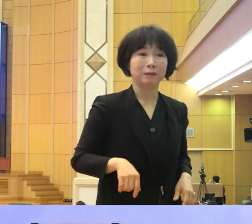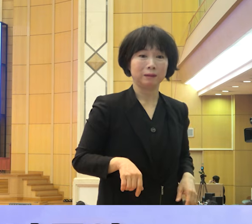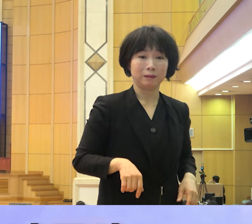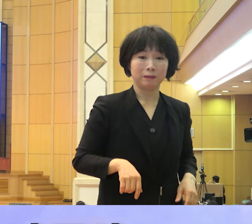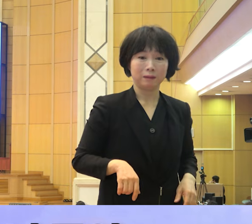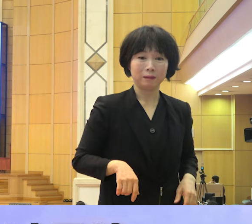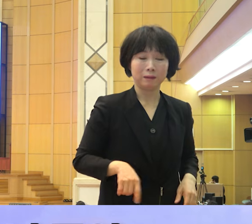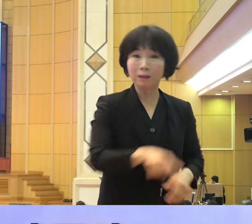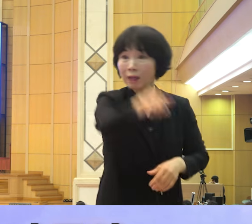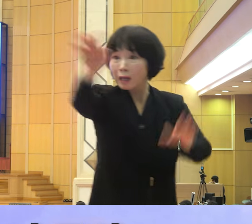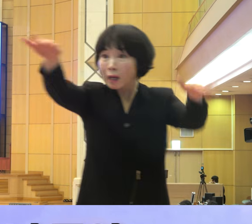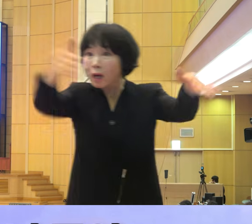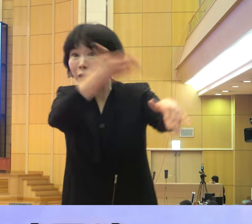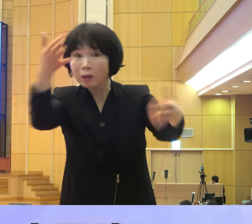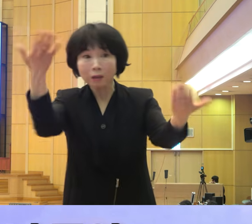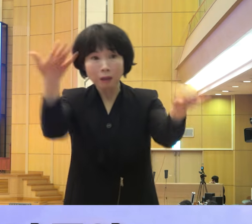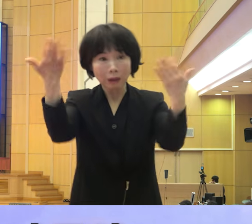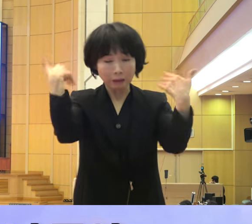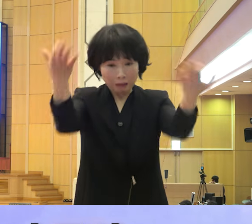너 내가 행하는 건 봐도 몰라?